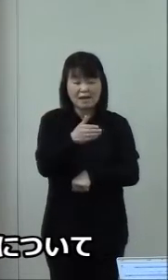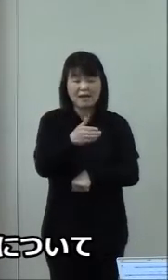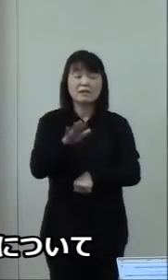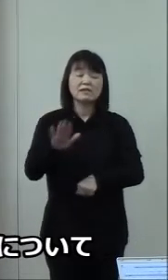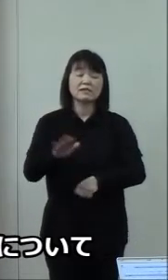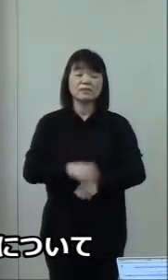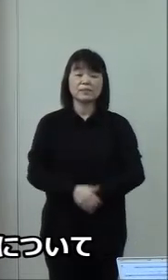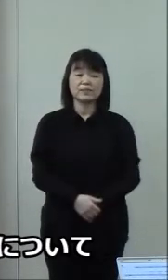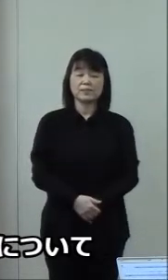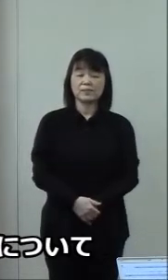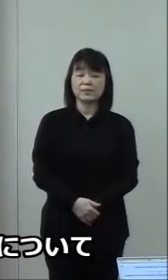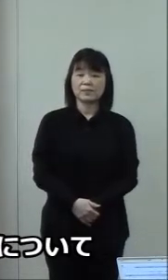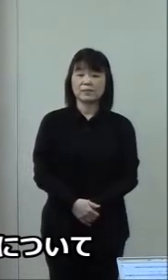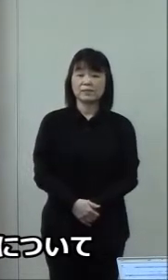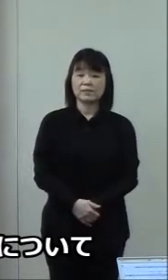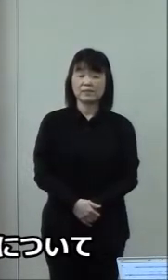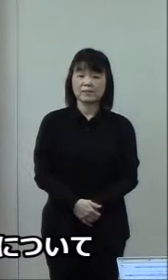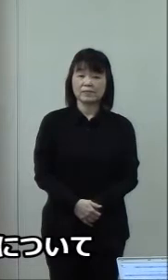ンモール。